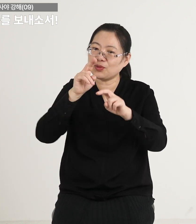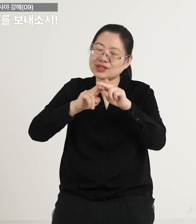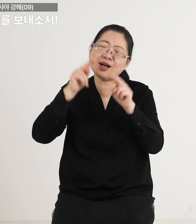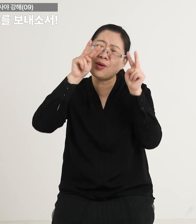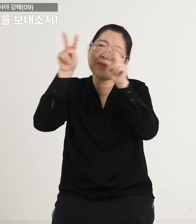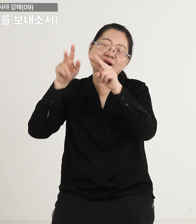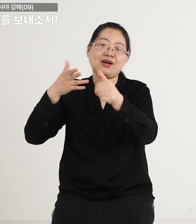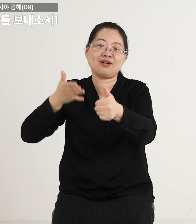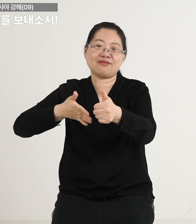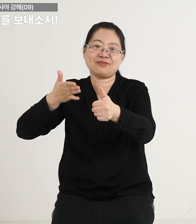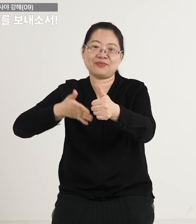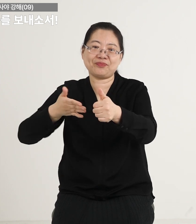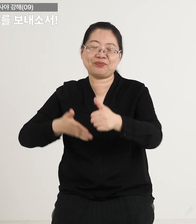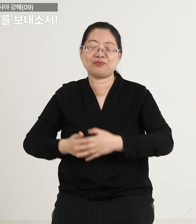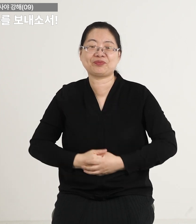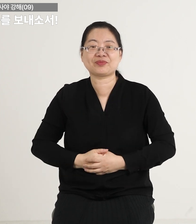돼요.